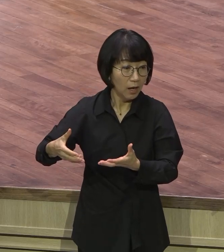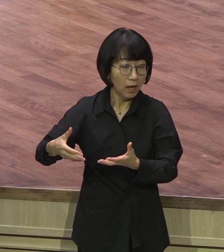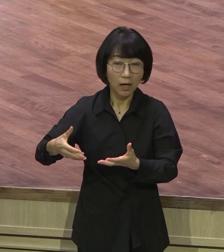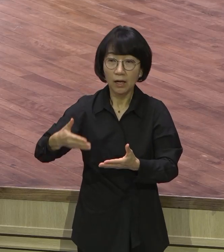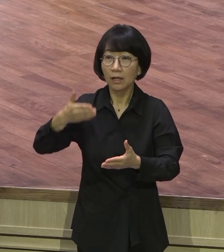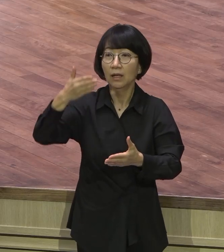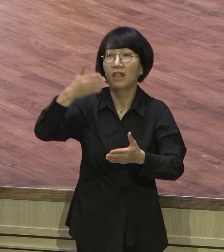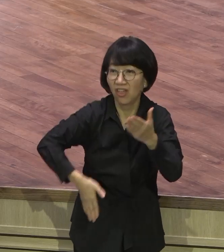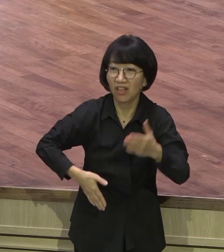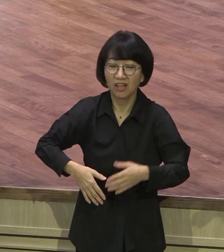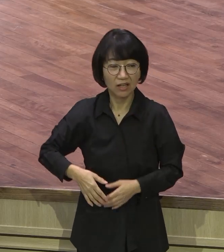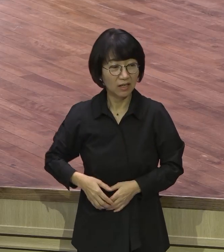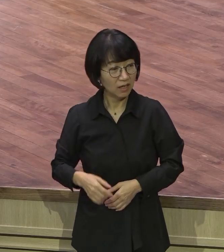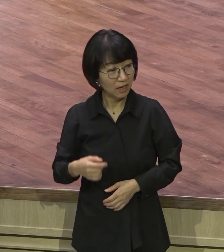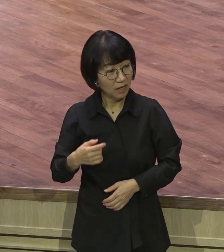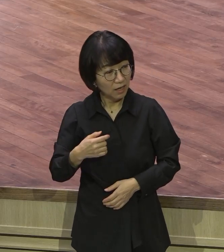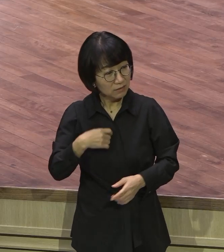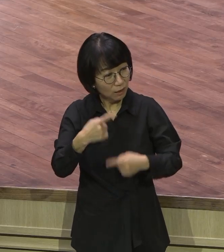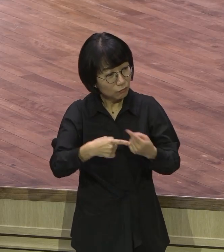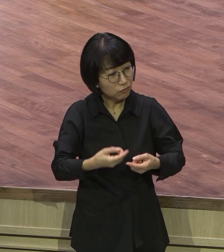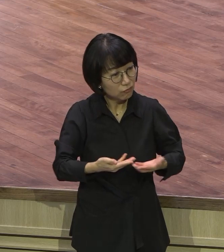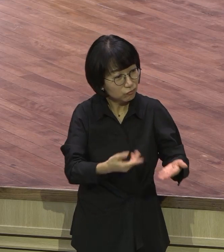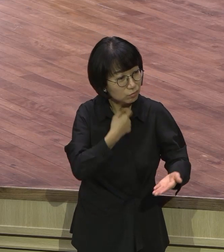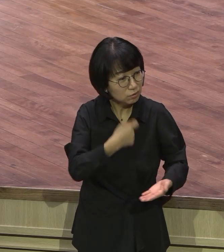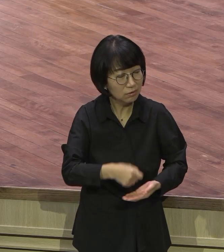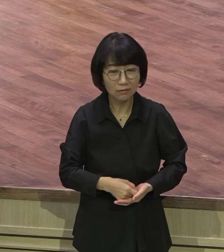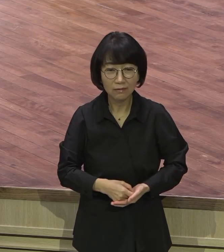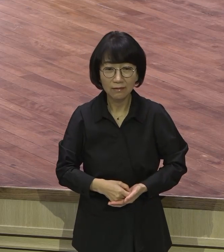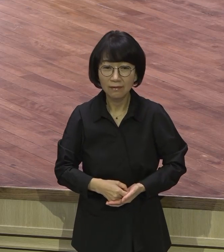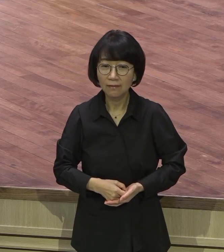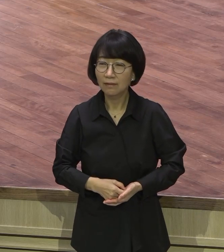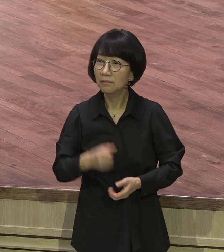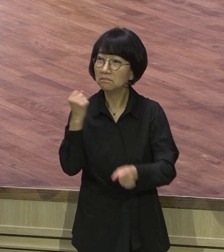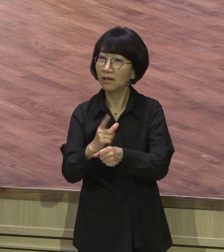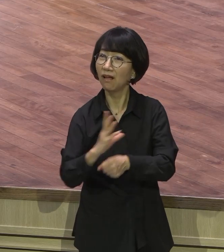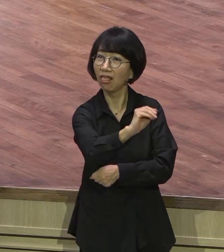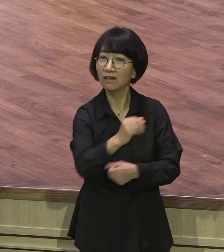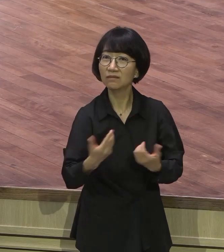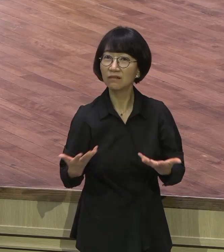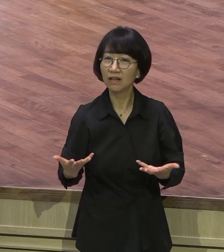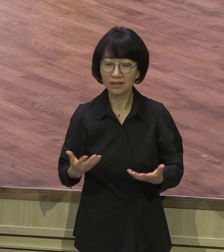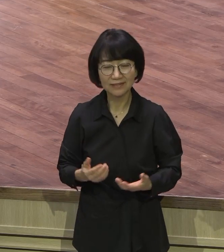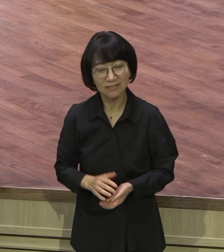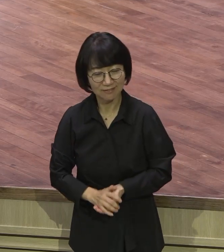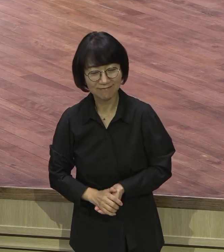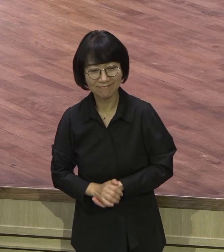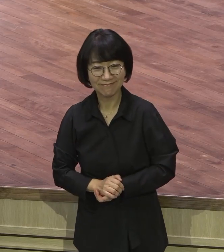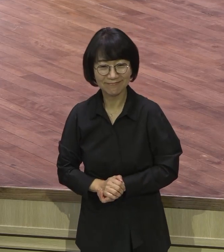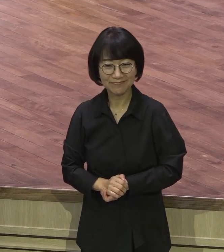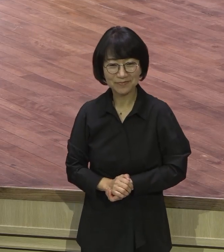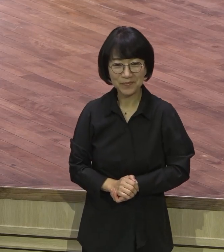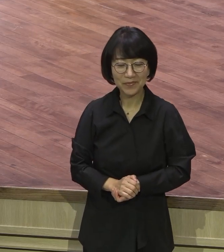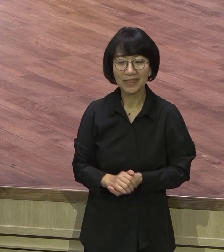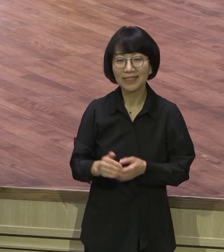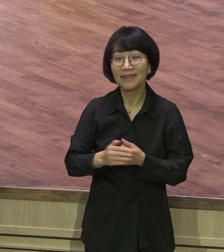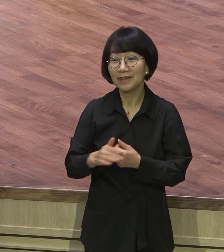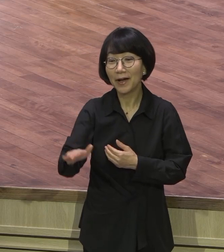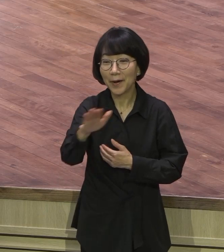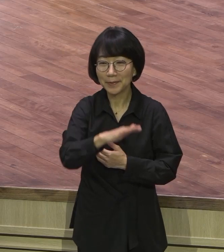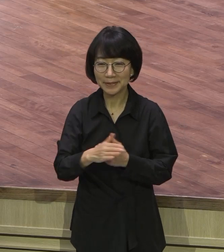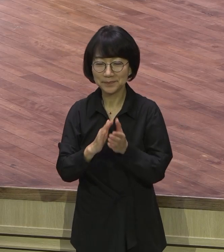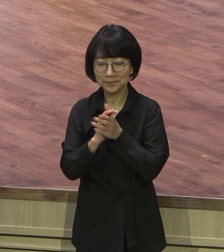니만 말해 내 말 좀 하자 말할 기회를 안 줘 말 들을 수 있는 시간이 없어요 그래서 여러분 기도를 딱